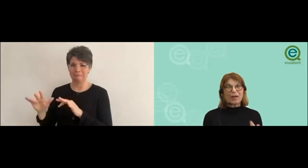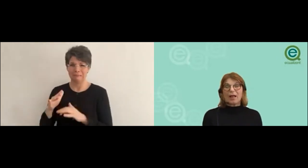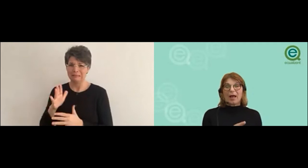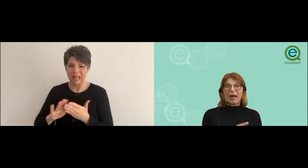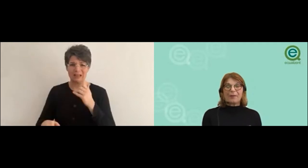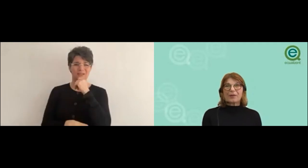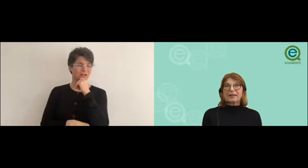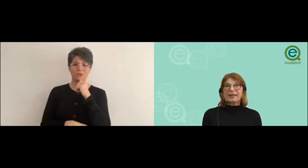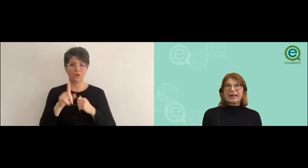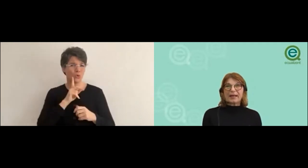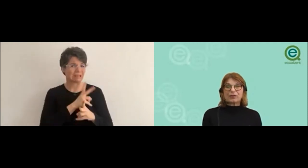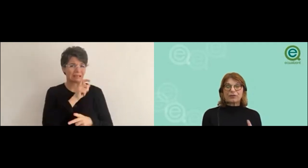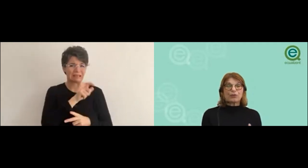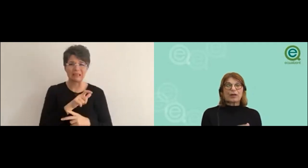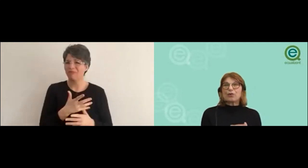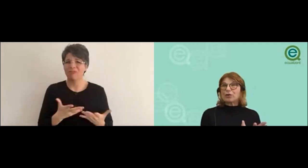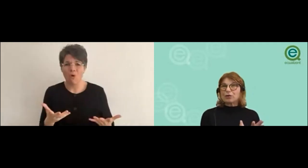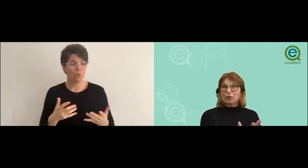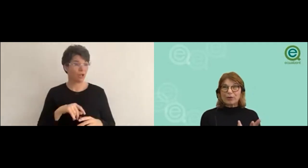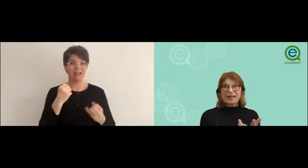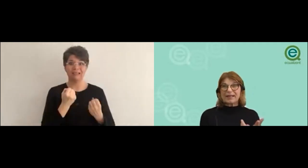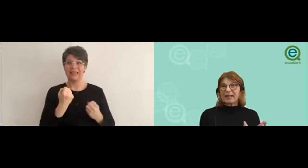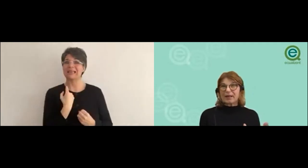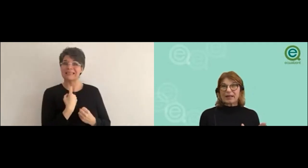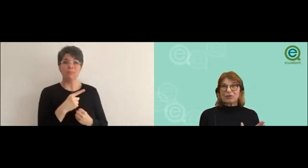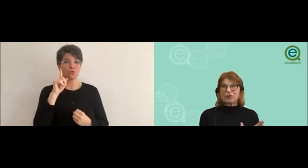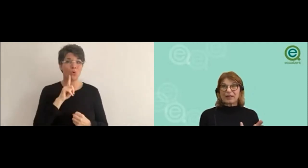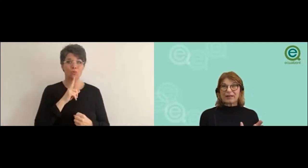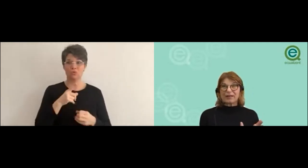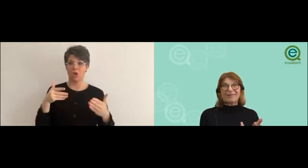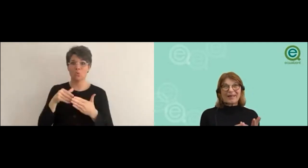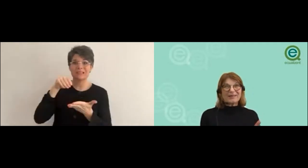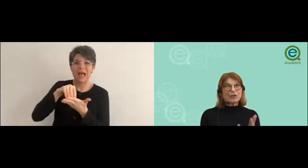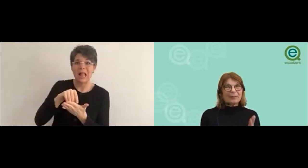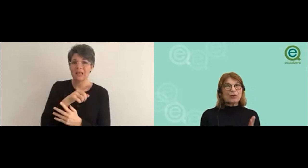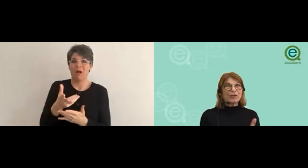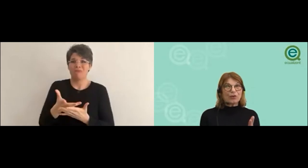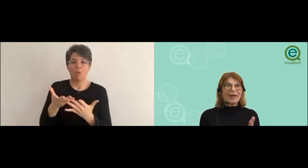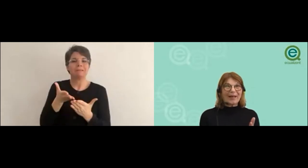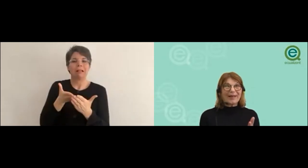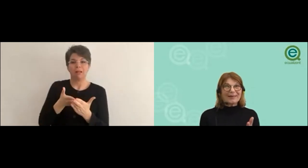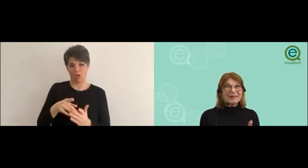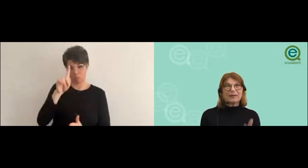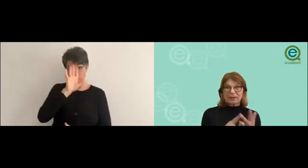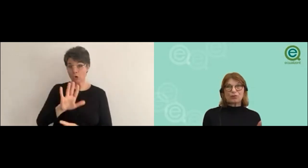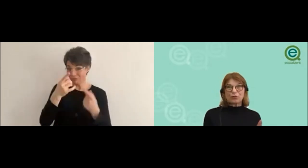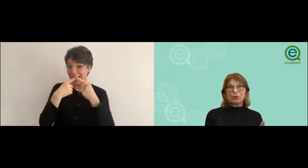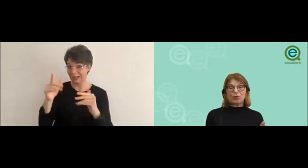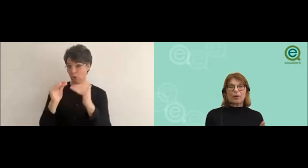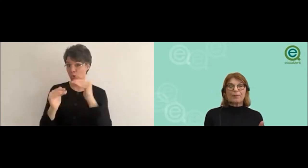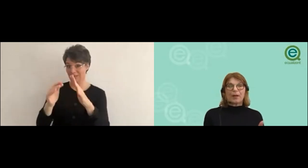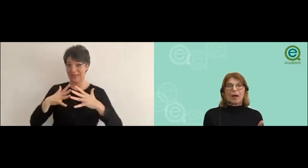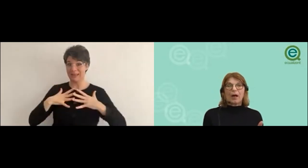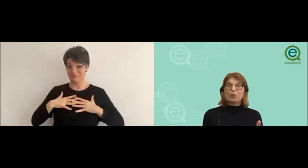gehörlose Trainerinnen zu finden oder genügend Kursteilnehmerinnen zu finden, weil das System in Deutschland doch ein anderes ist, der